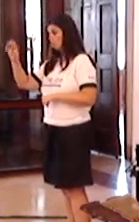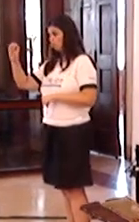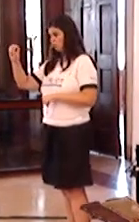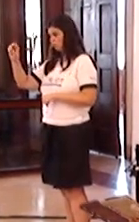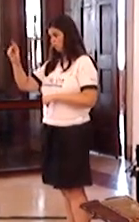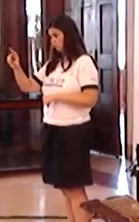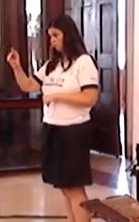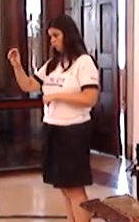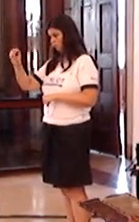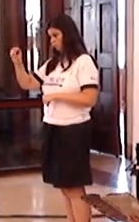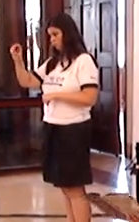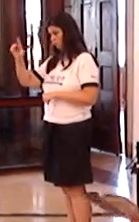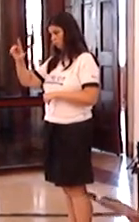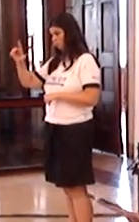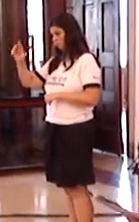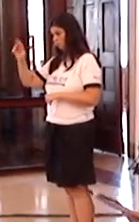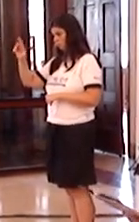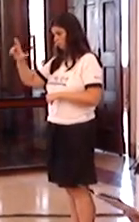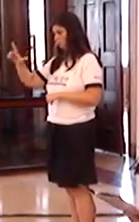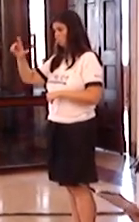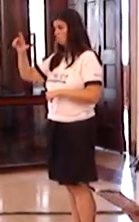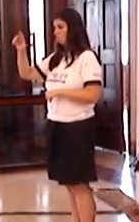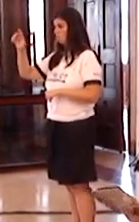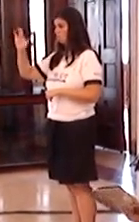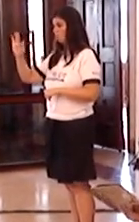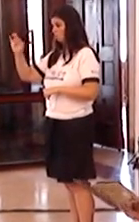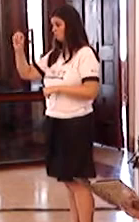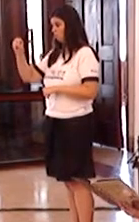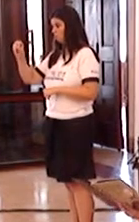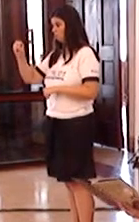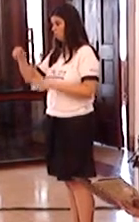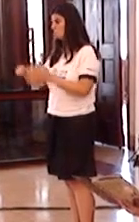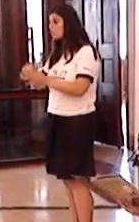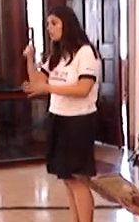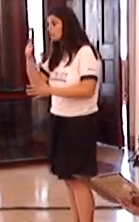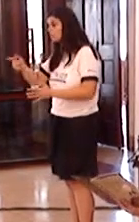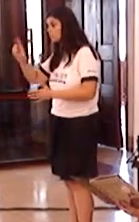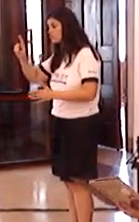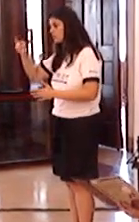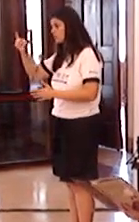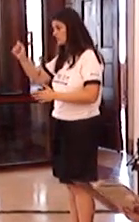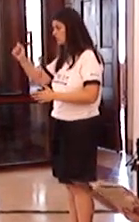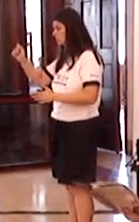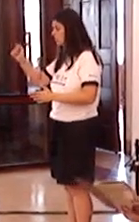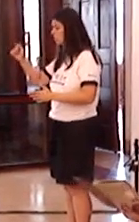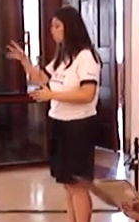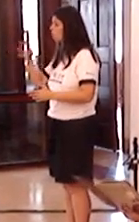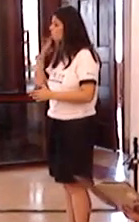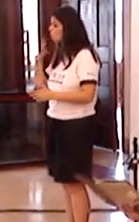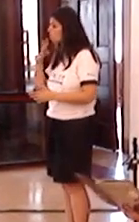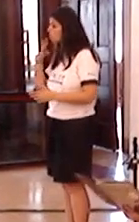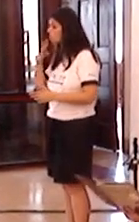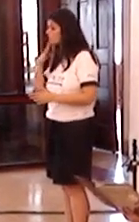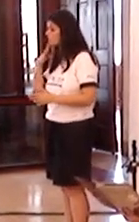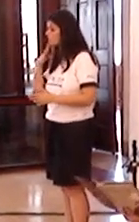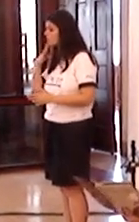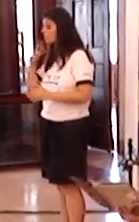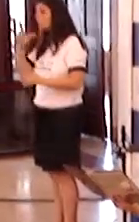Valesca. No sétimo dia, eles resolveram conhecer juntos a beleza do mar.